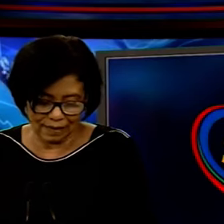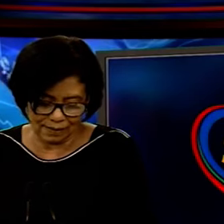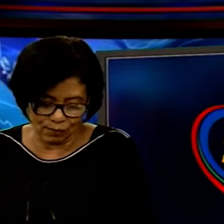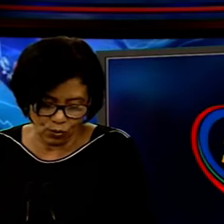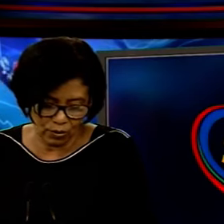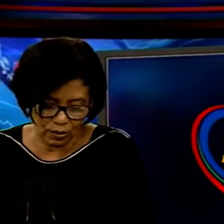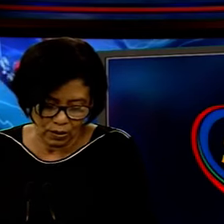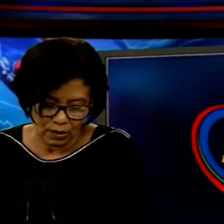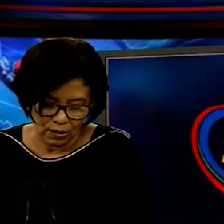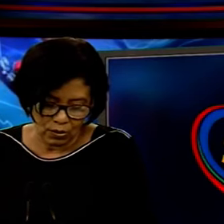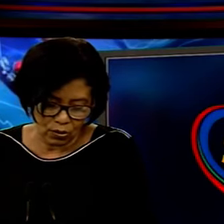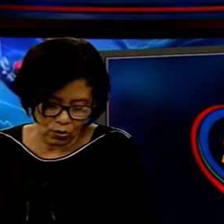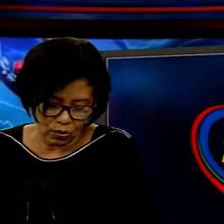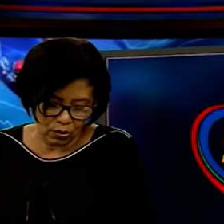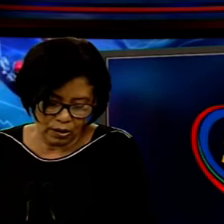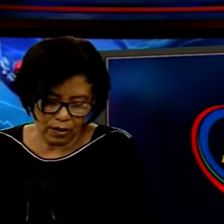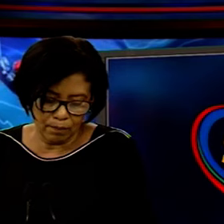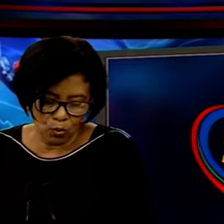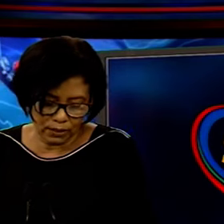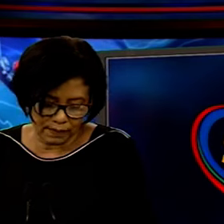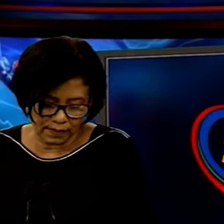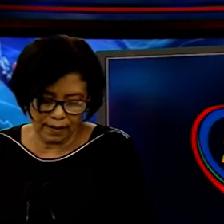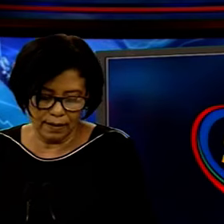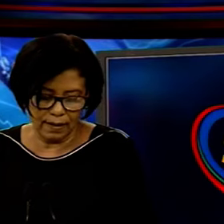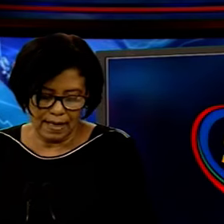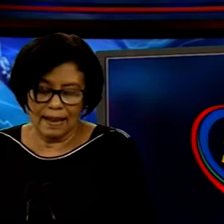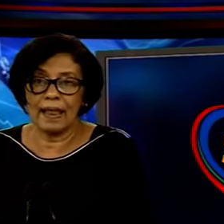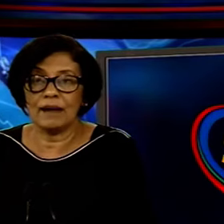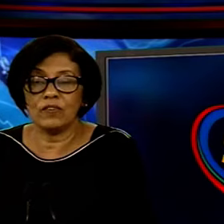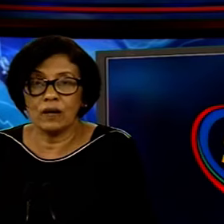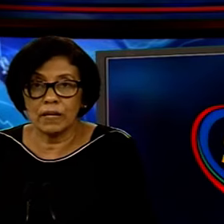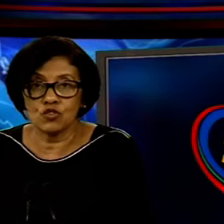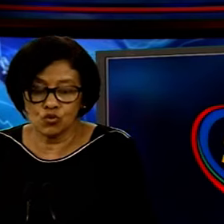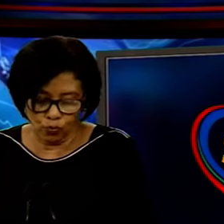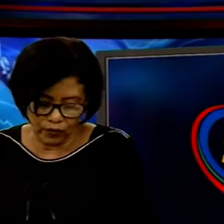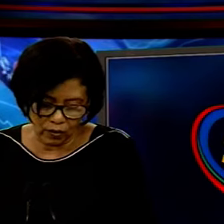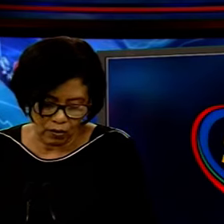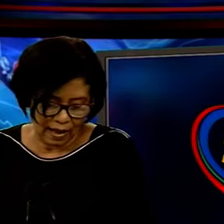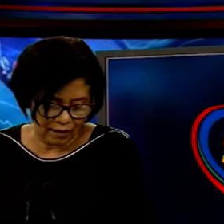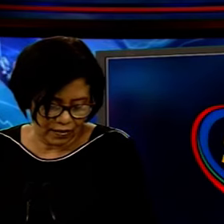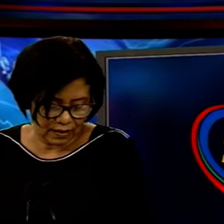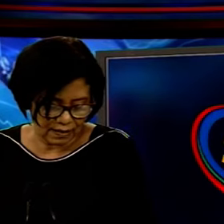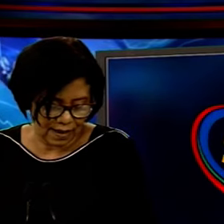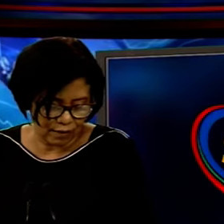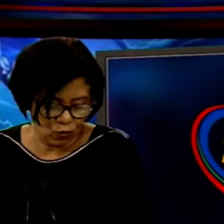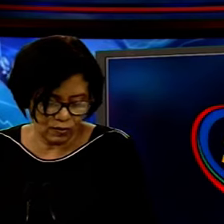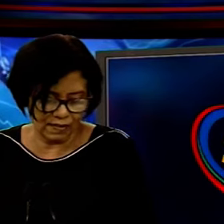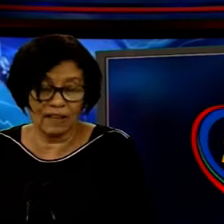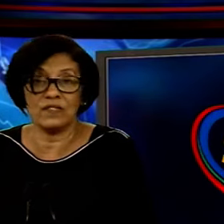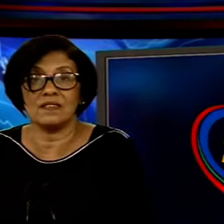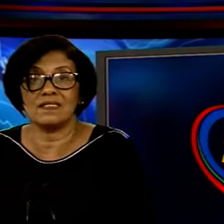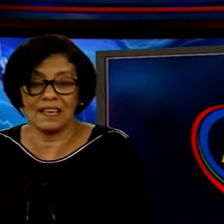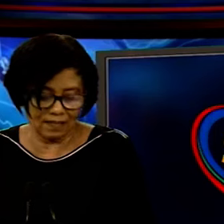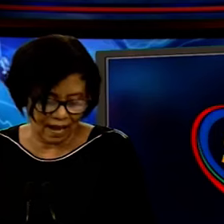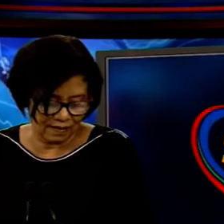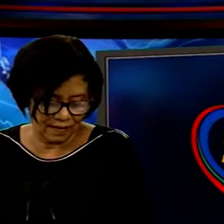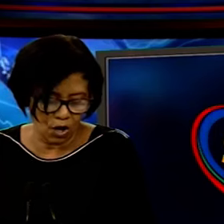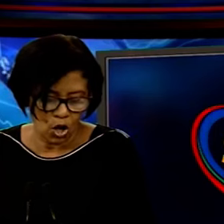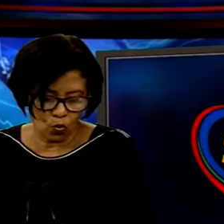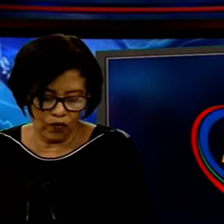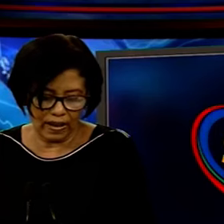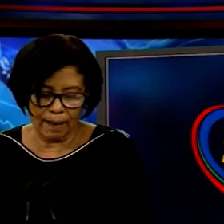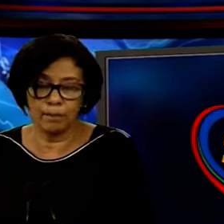tas Dimon en bon lisienne, lave la main souvent avec savon, servi